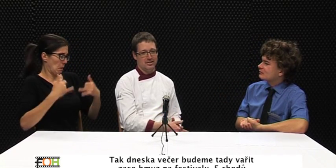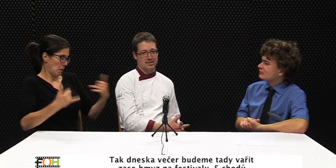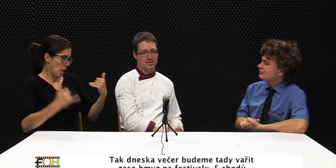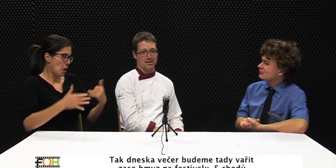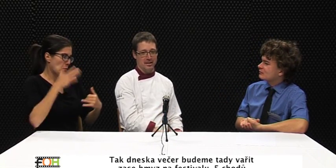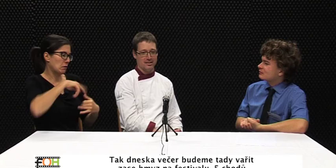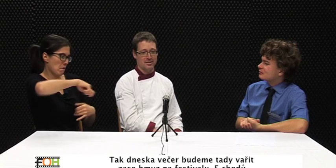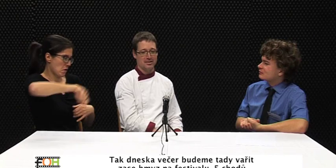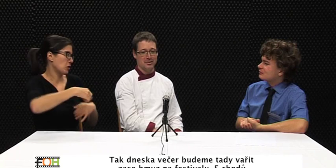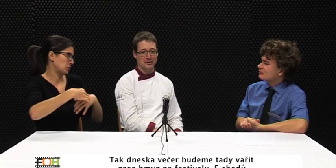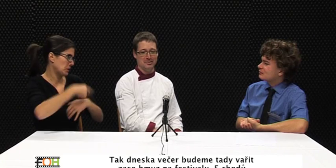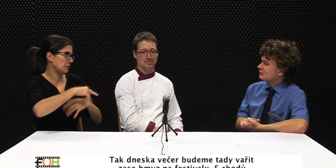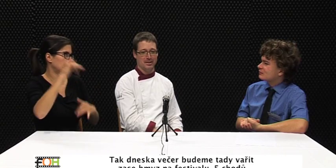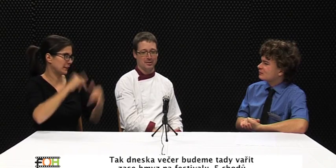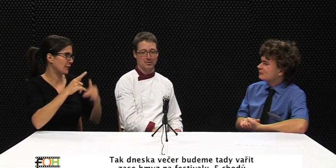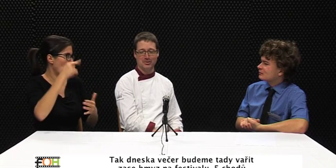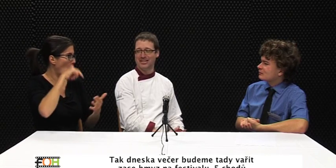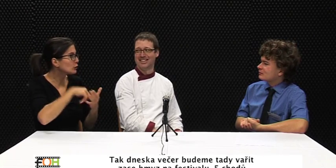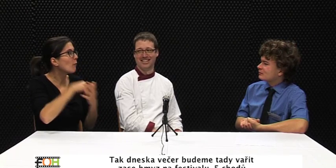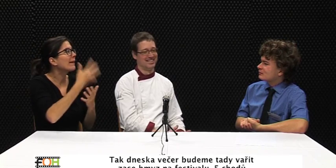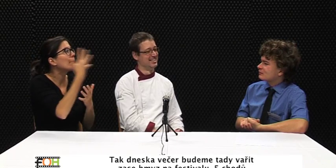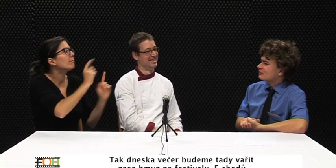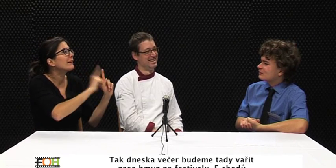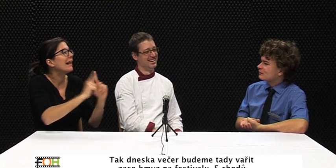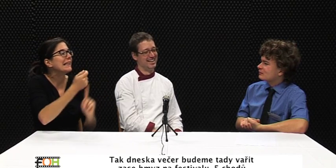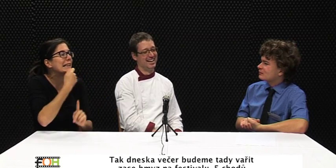tady vařit zase hmyz na festivalu, 5 chodů.